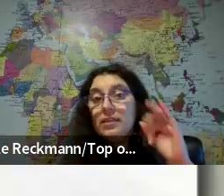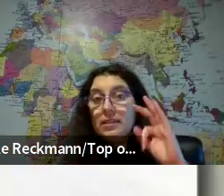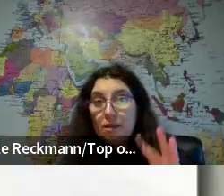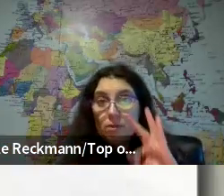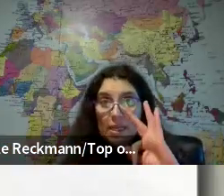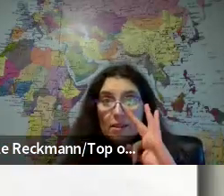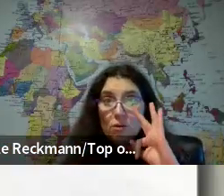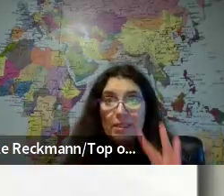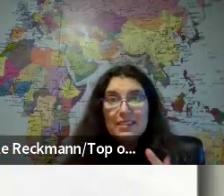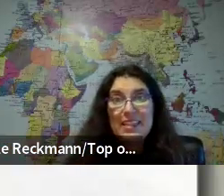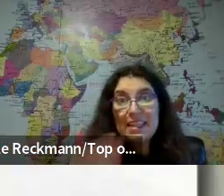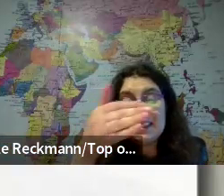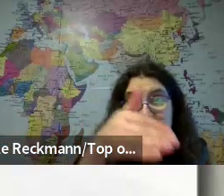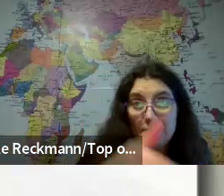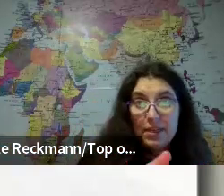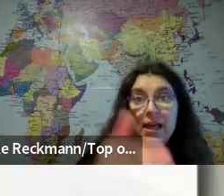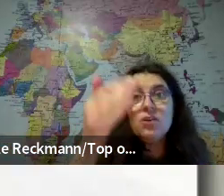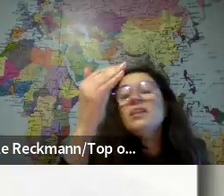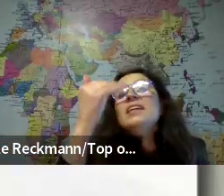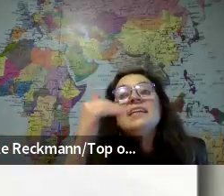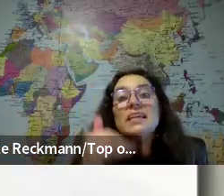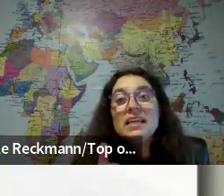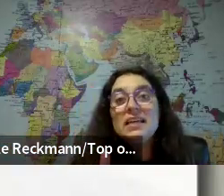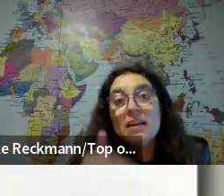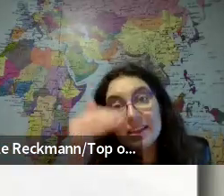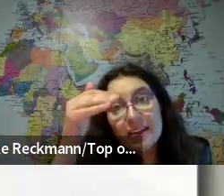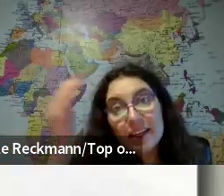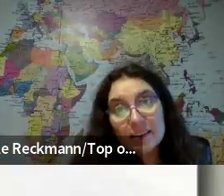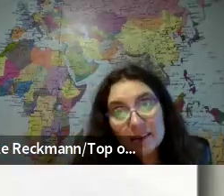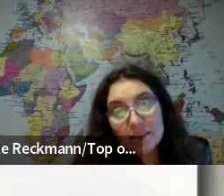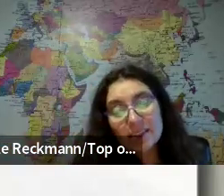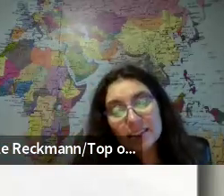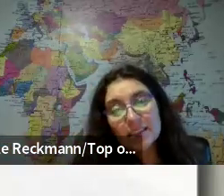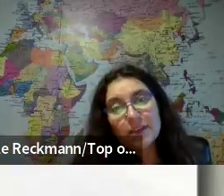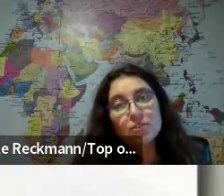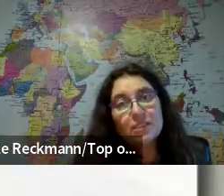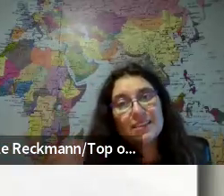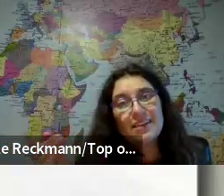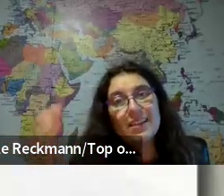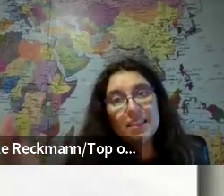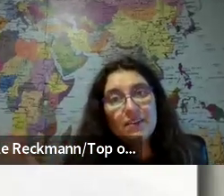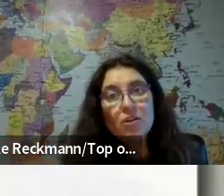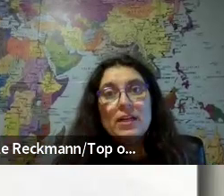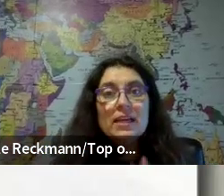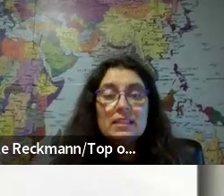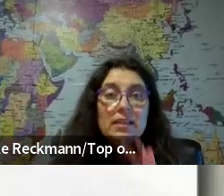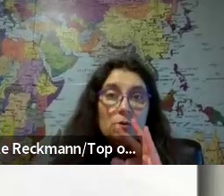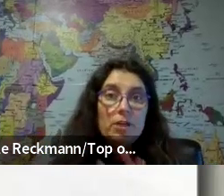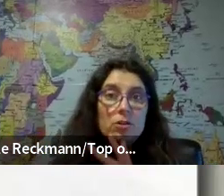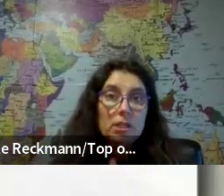cargo de 3 unidades de competencia, tiene que estar certificado y a través de esta certificación se hace a través de Chile Valora y tiene que cumplir